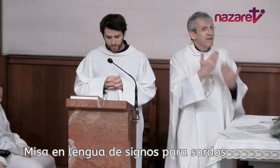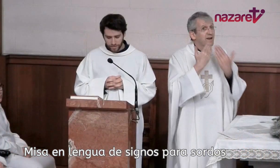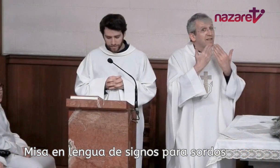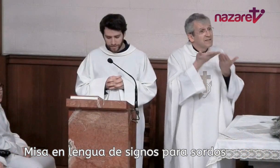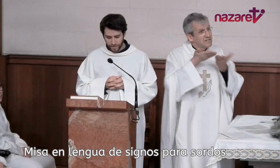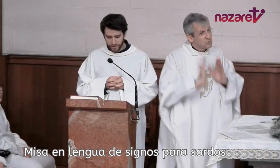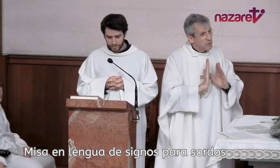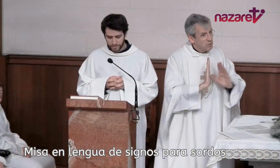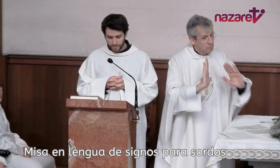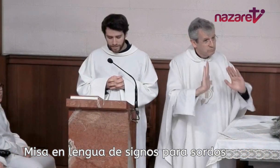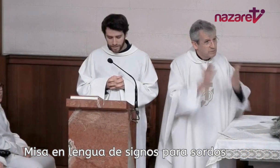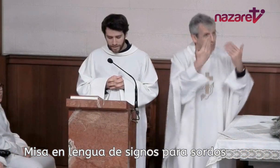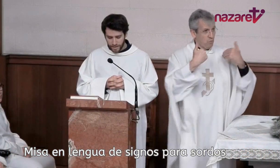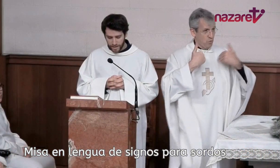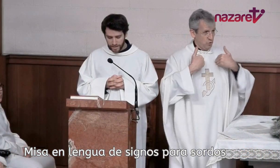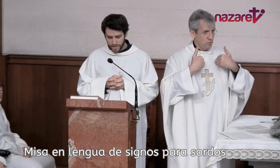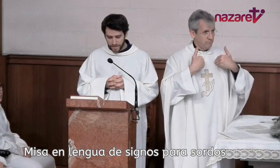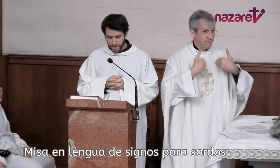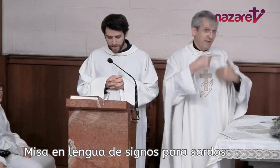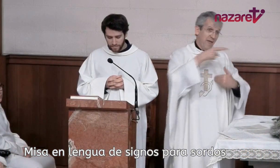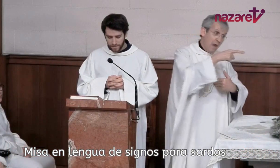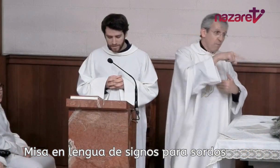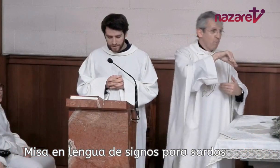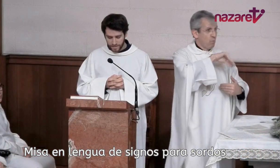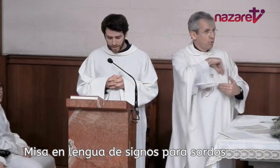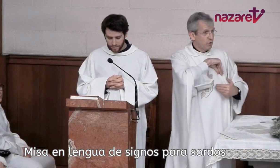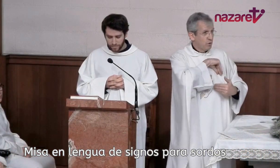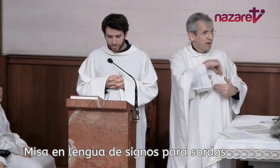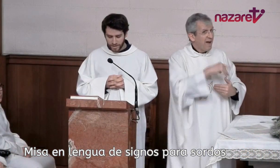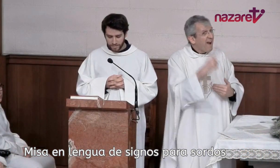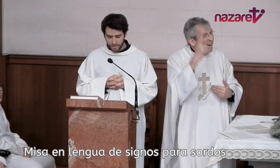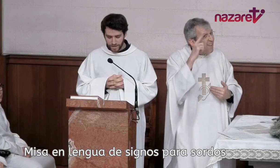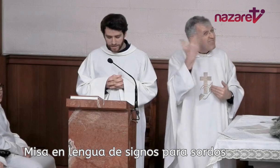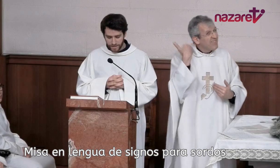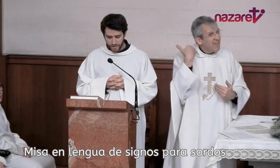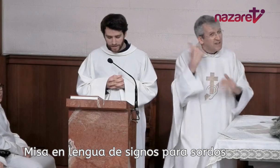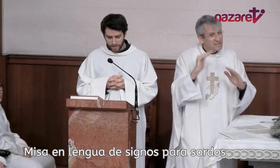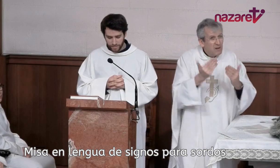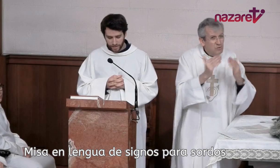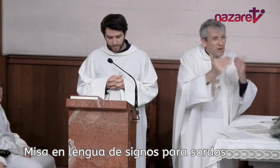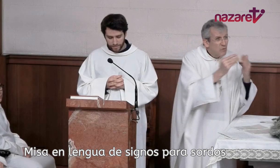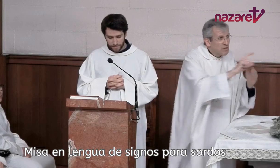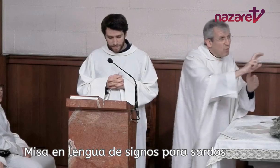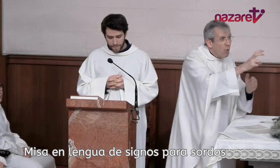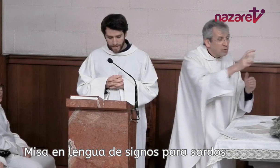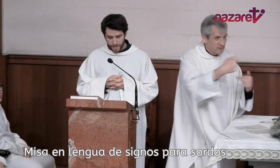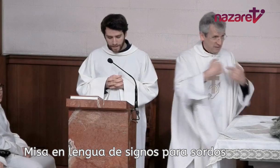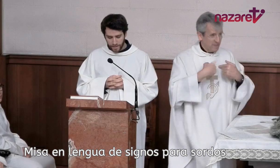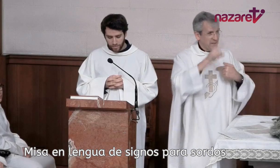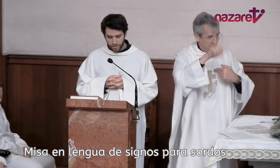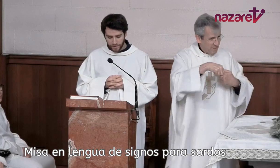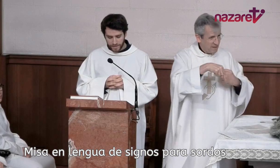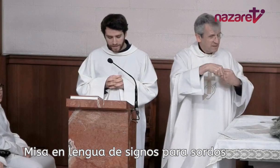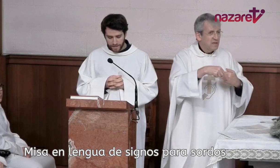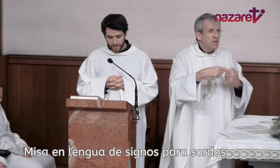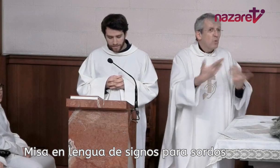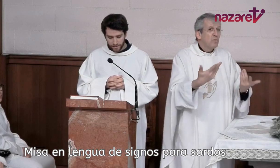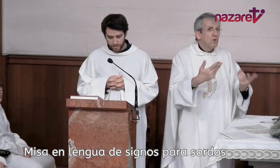dio la vida. Ese día me salvó muchas vidas y la mía. Y cuando me estaba llevando